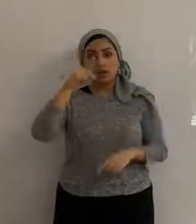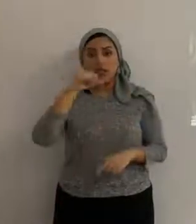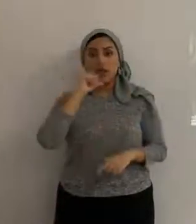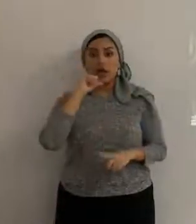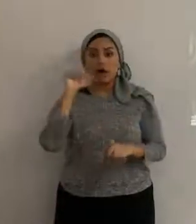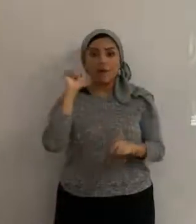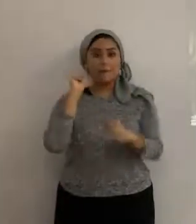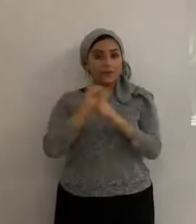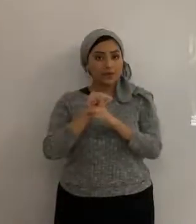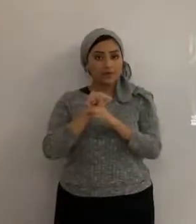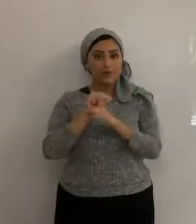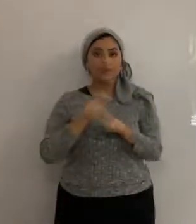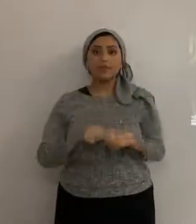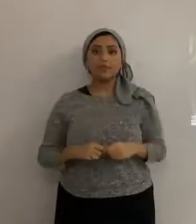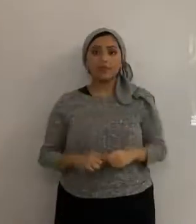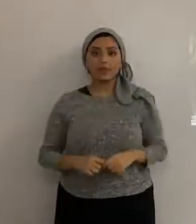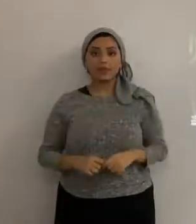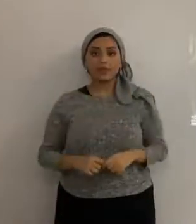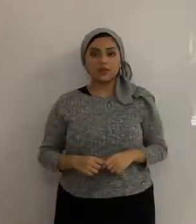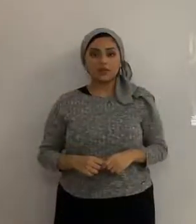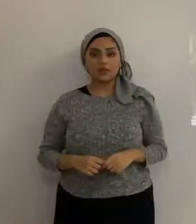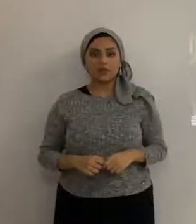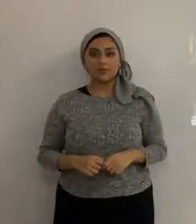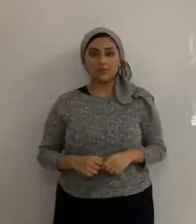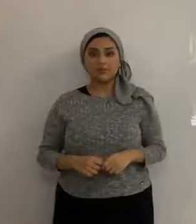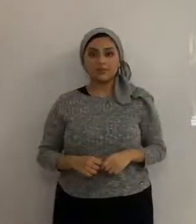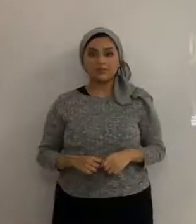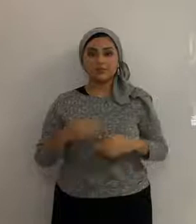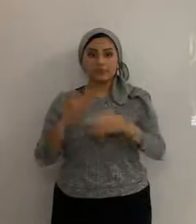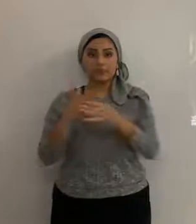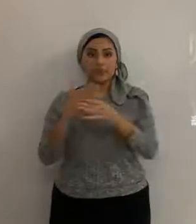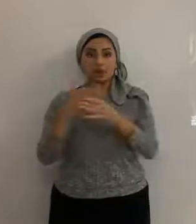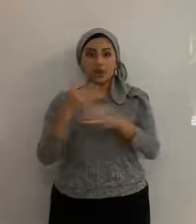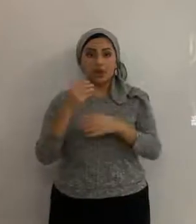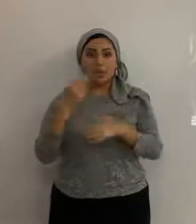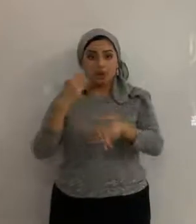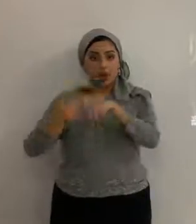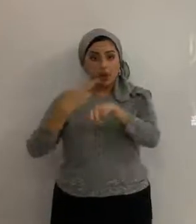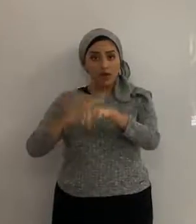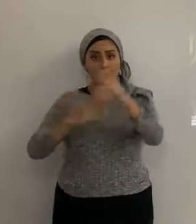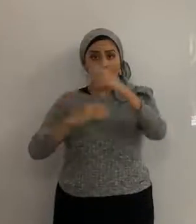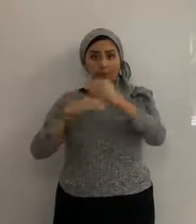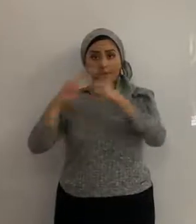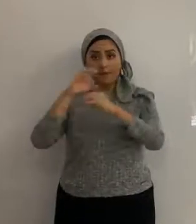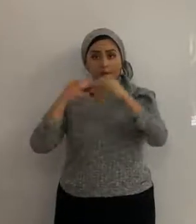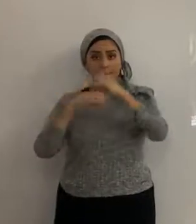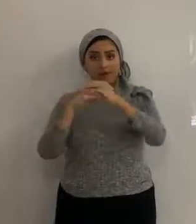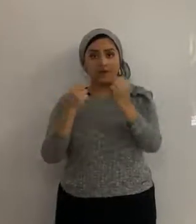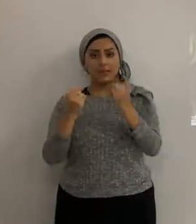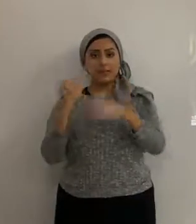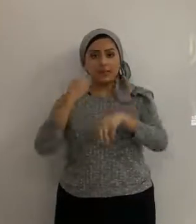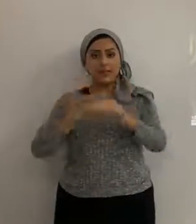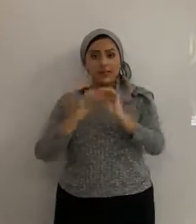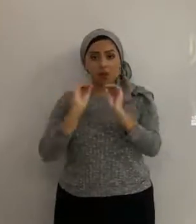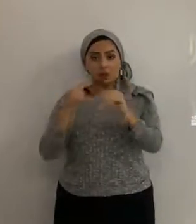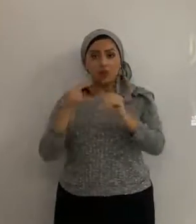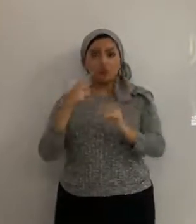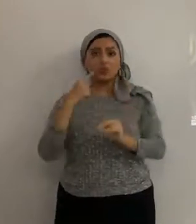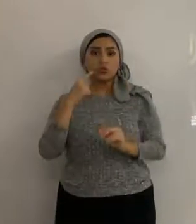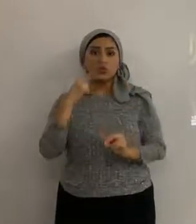engañados. Entonces, entre piedra y piedra muchas veces se colocó oro, y entonces los romanos,